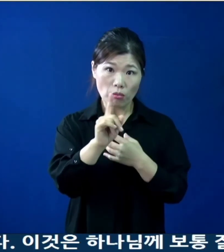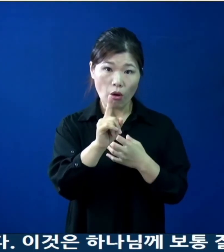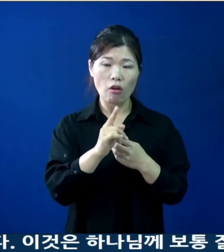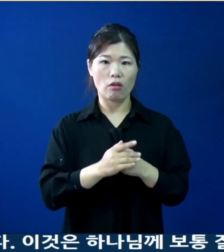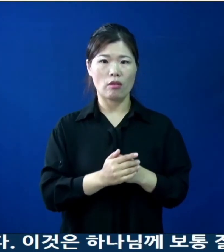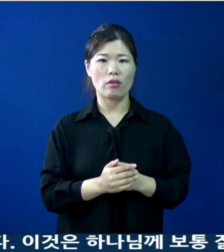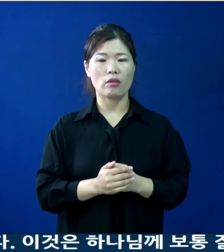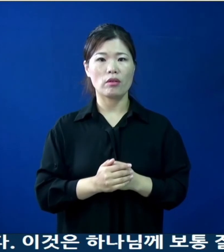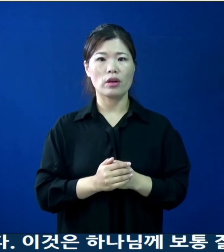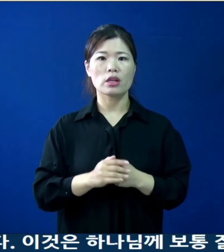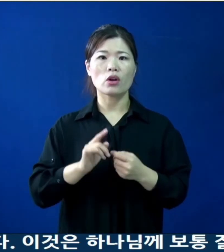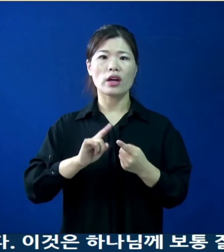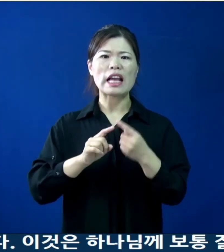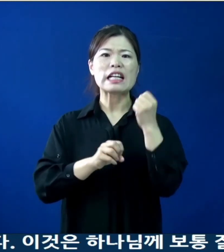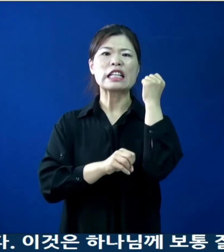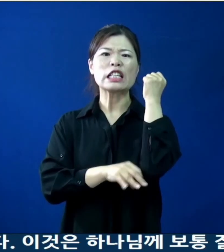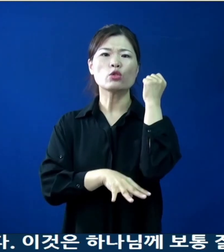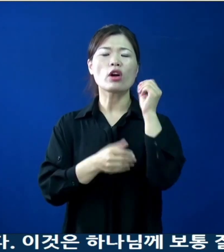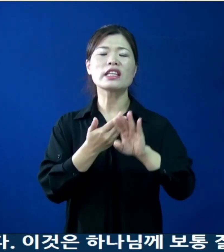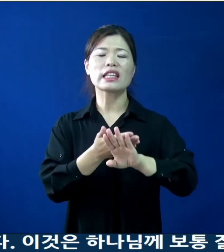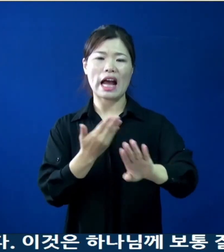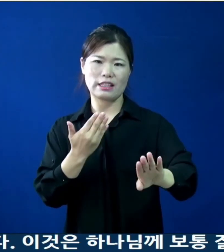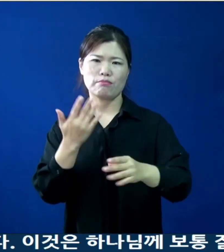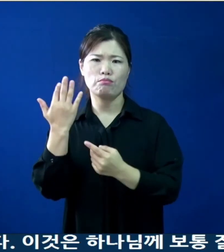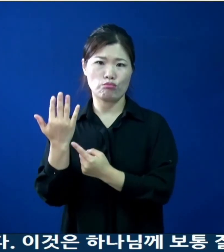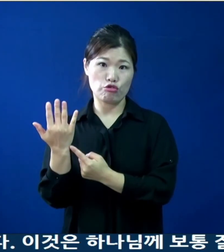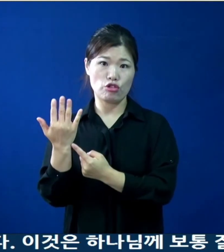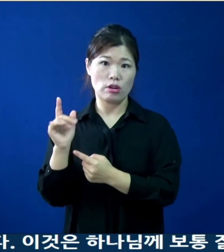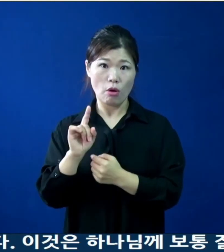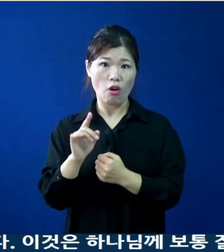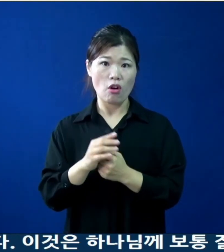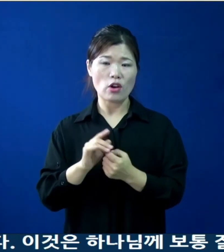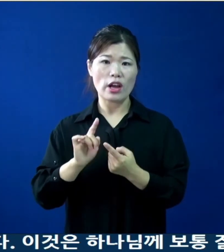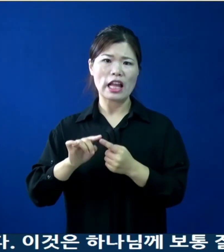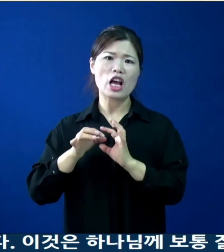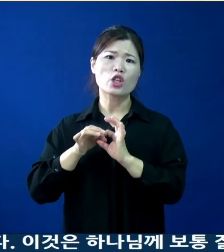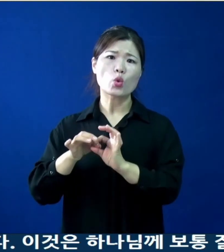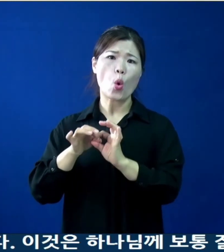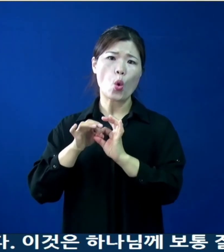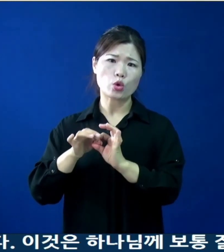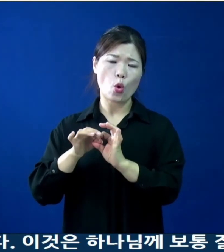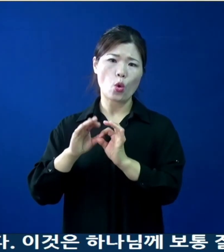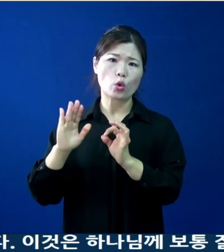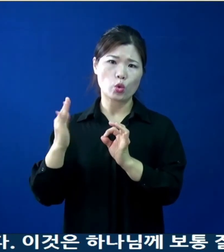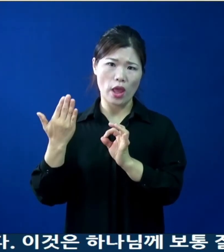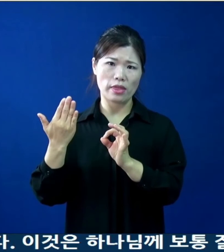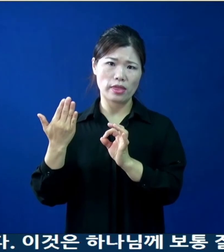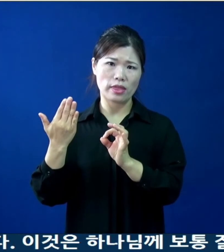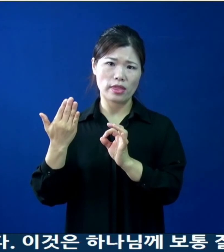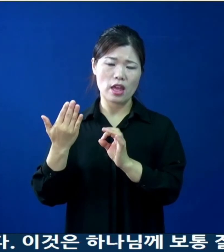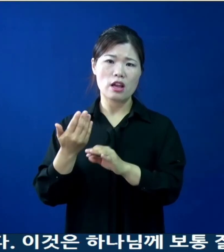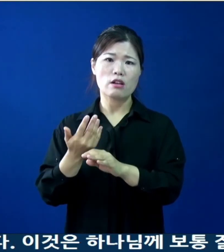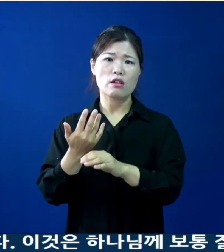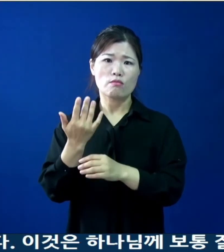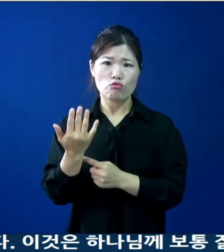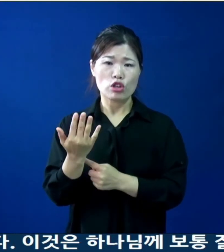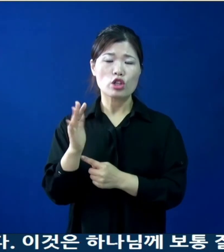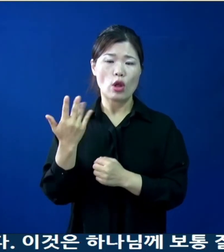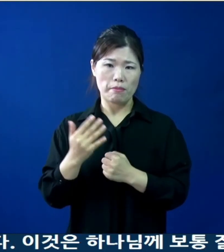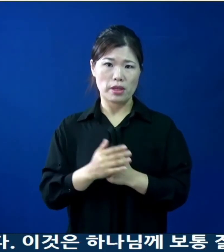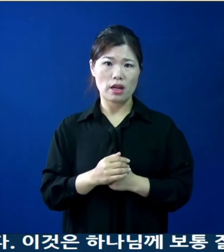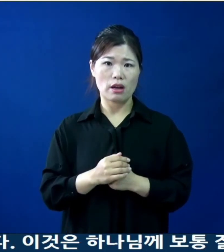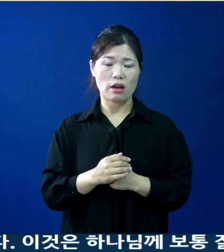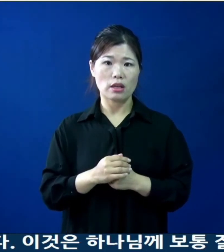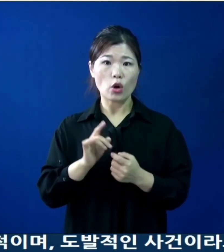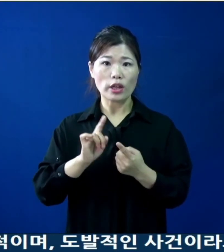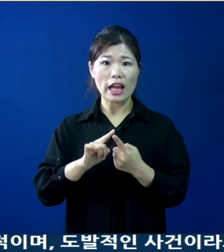이것은 근원이 다른 불이다. 그러니까 이 소속된 패밀리, 가족이 다른 불이다. 이건 좀 서양식 표현이 되는데,